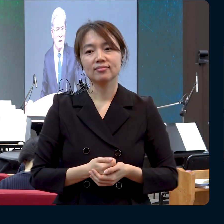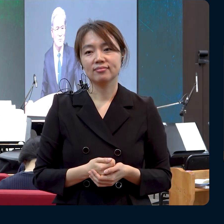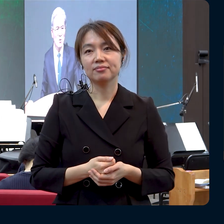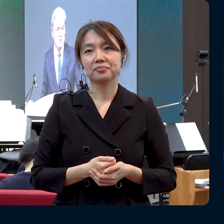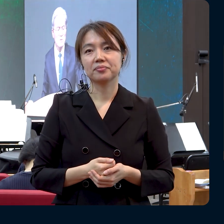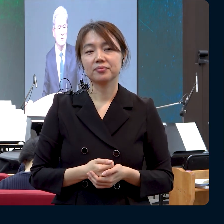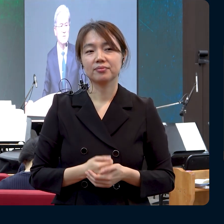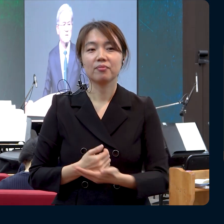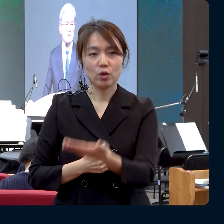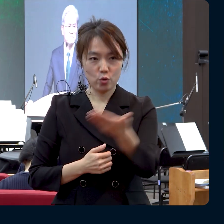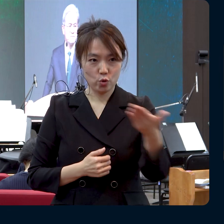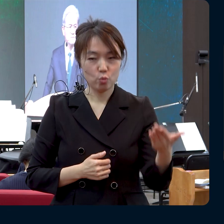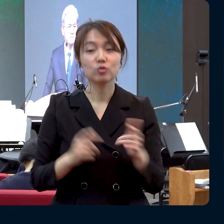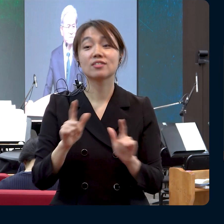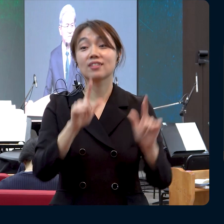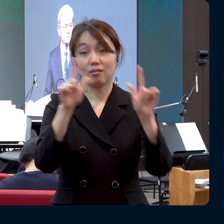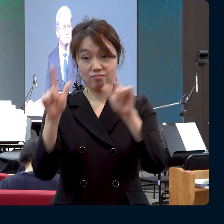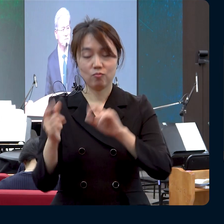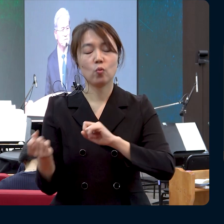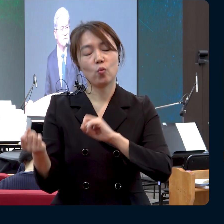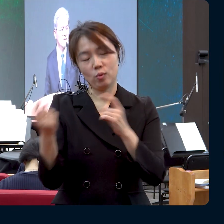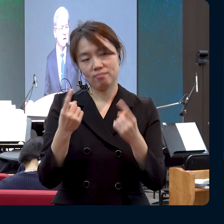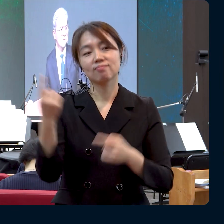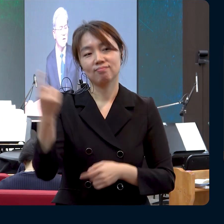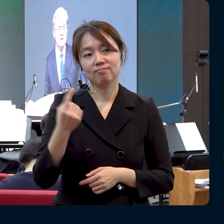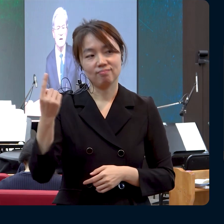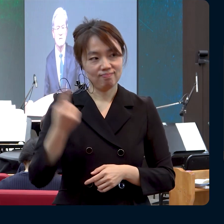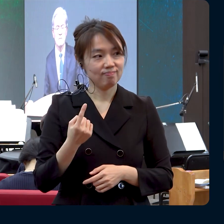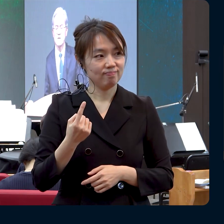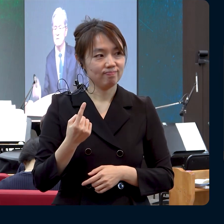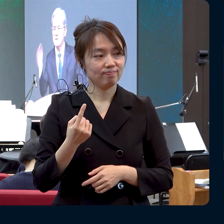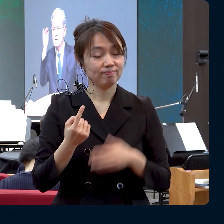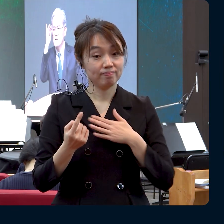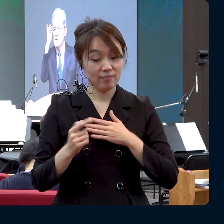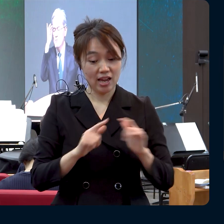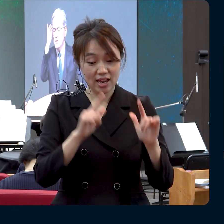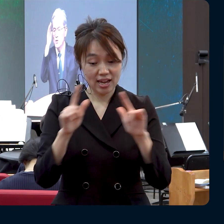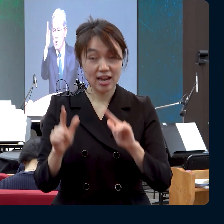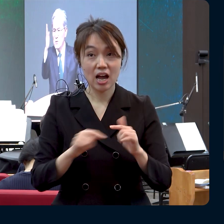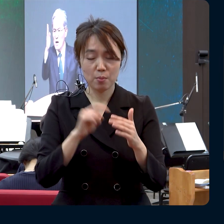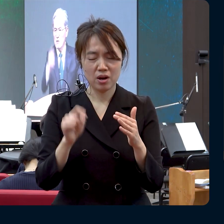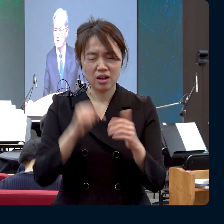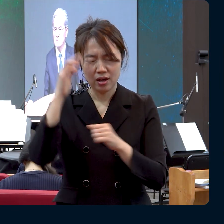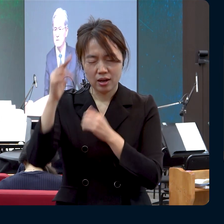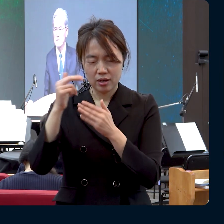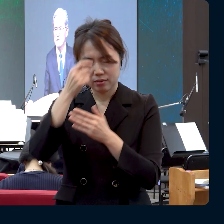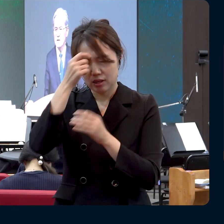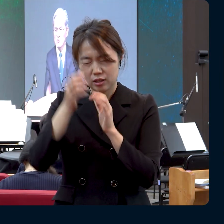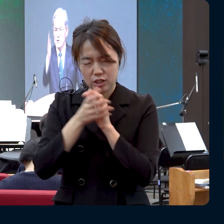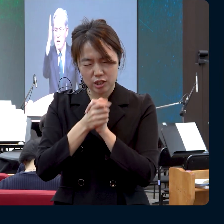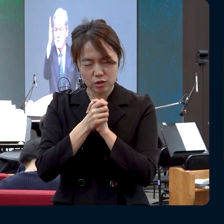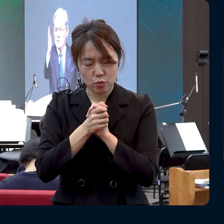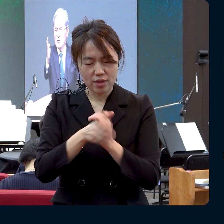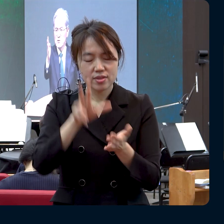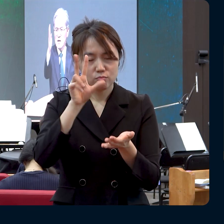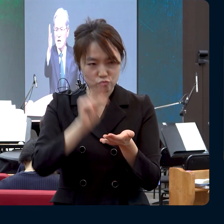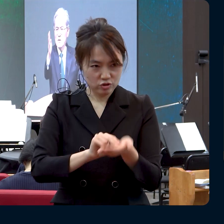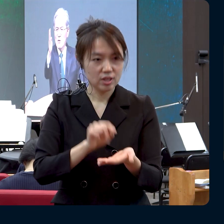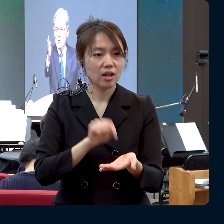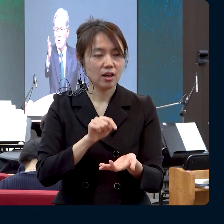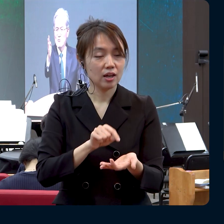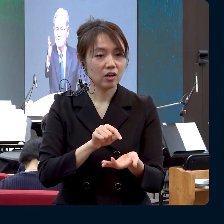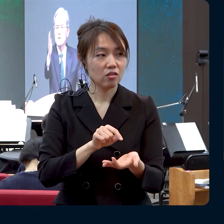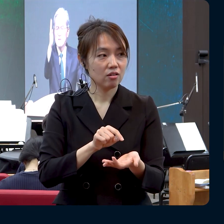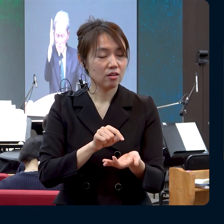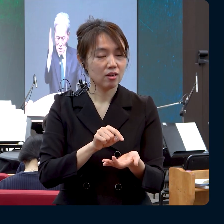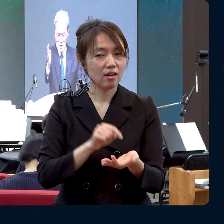우리의 삶도 그럴 것입니다. 내 삶 가운데 하나님 앞에서 정말 기도하며 나가고 있는, 그래서 우리 삶 가운데 이루어질 하나님의